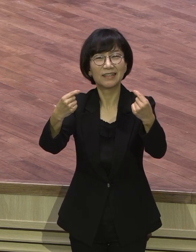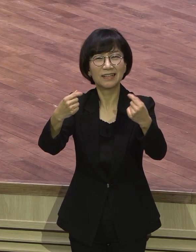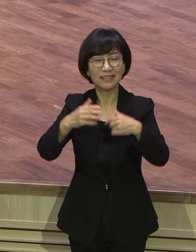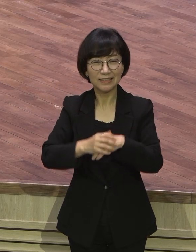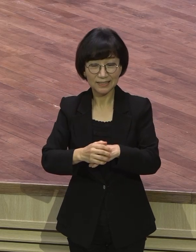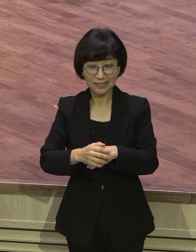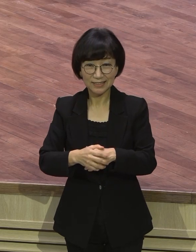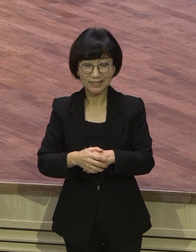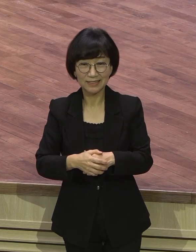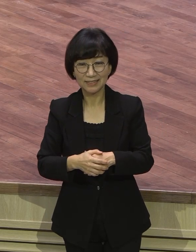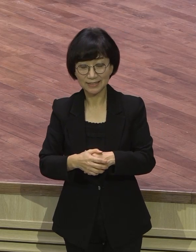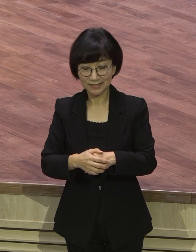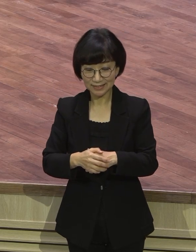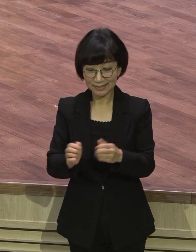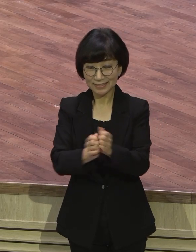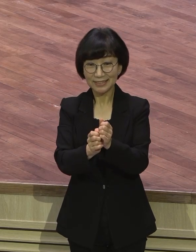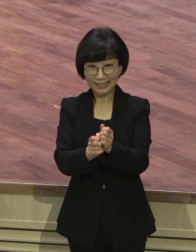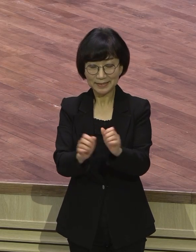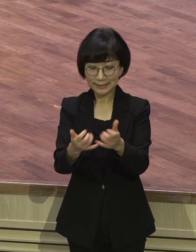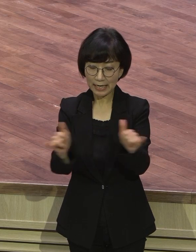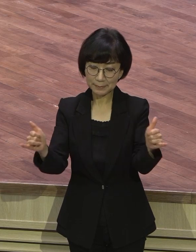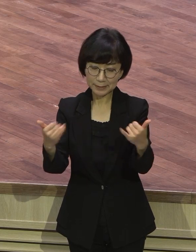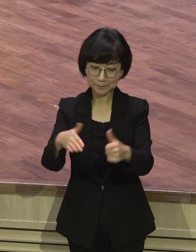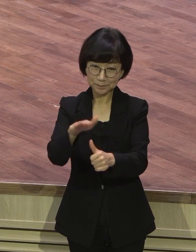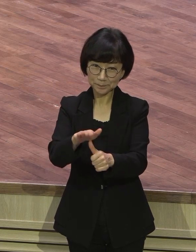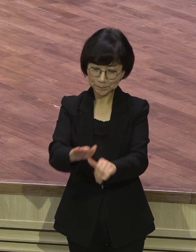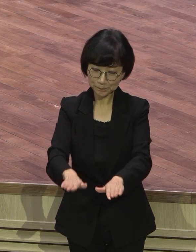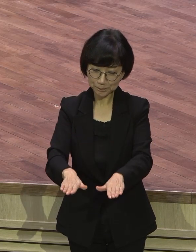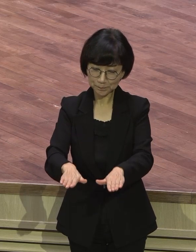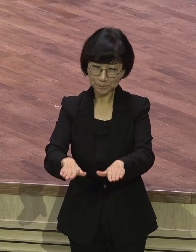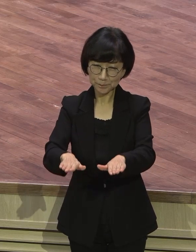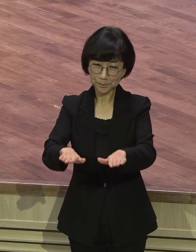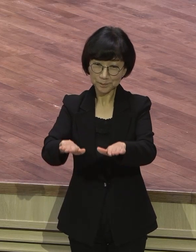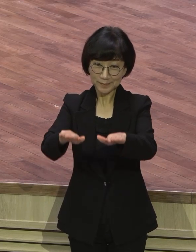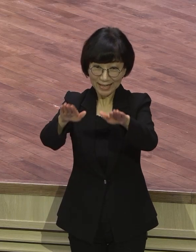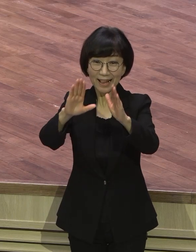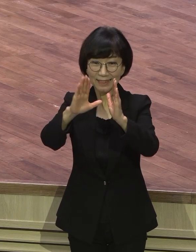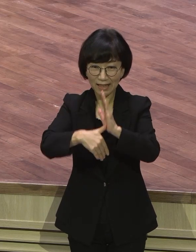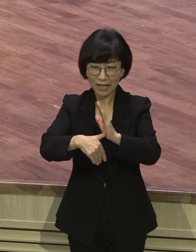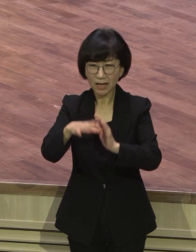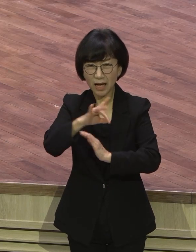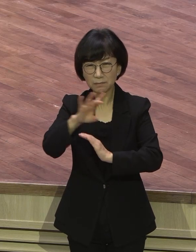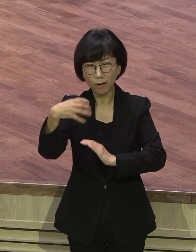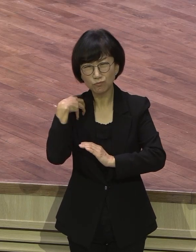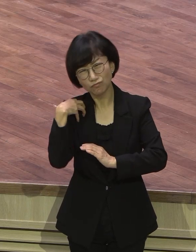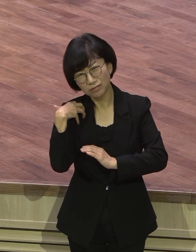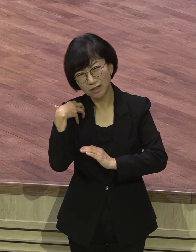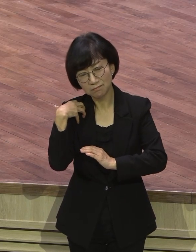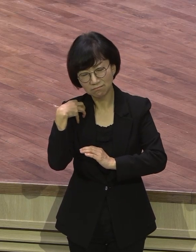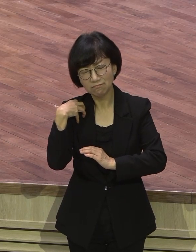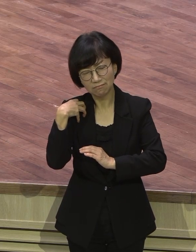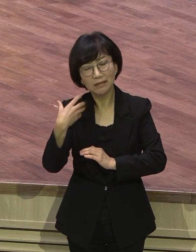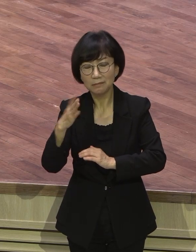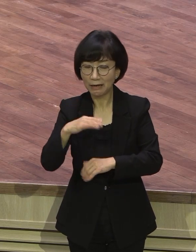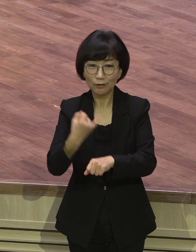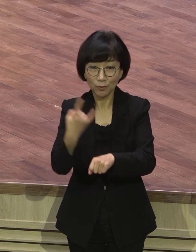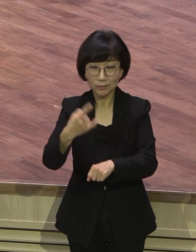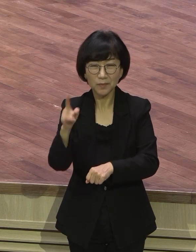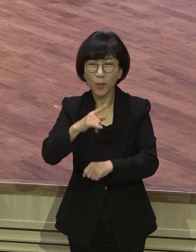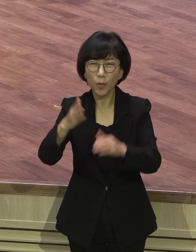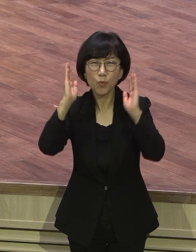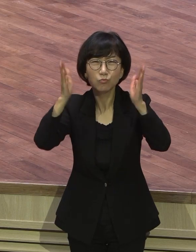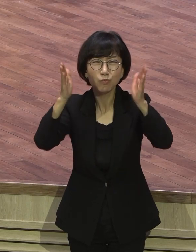사람이 성장하려고 그러면 하기 싫어도 부담돼도 해야 돼요 공부도 하기 싫은 공부도